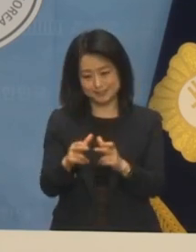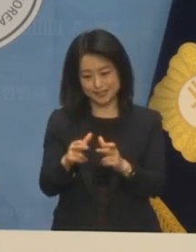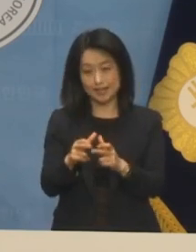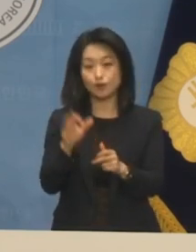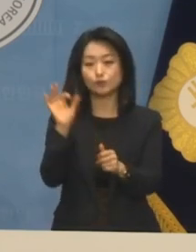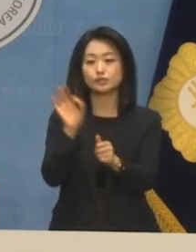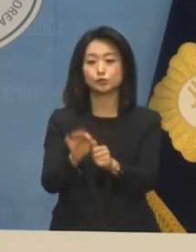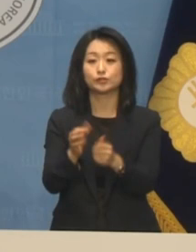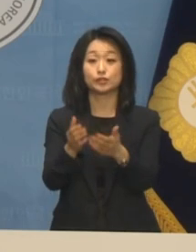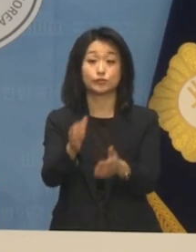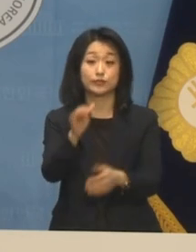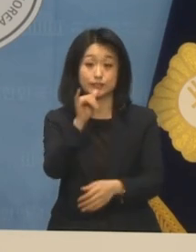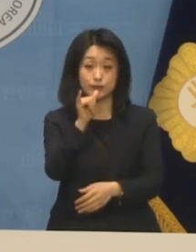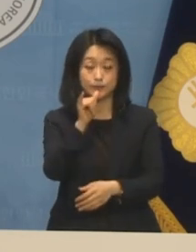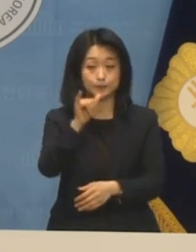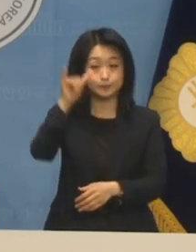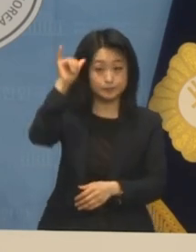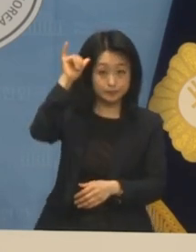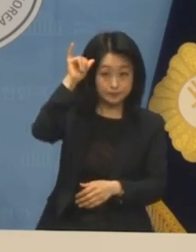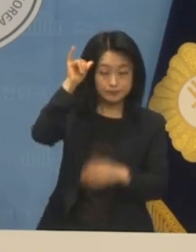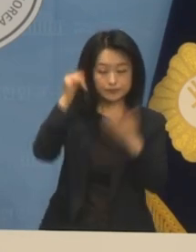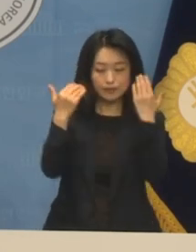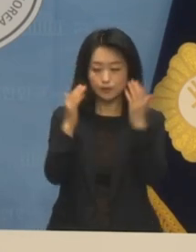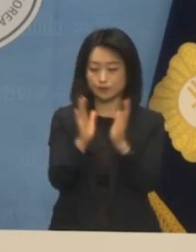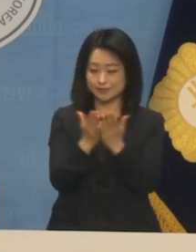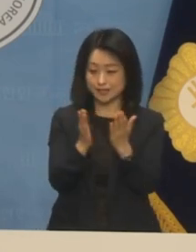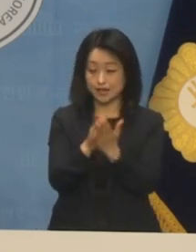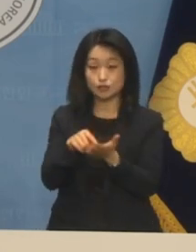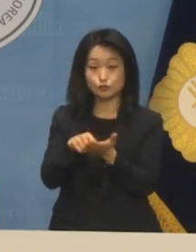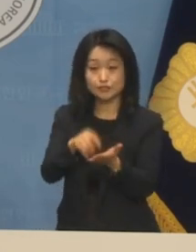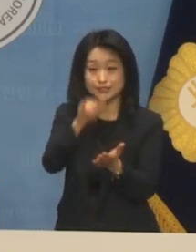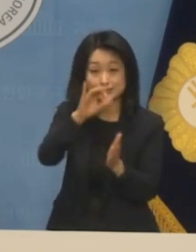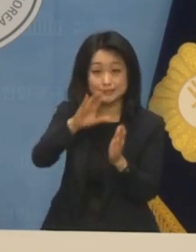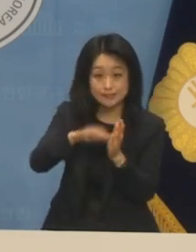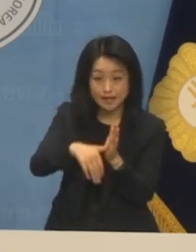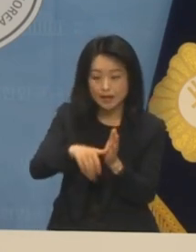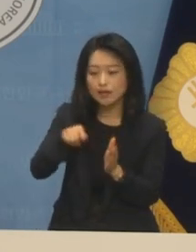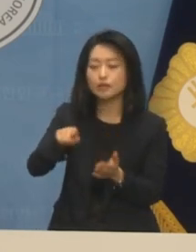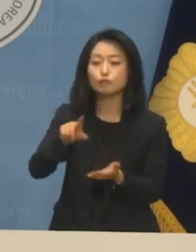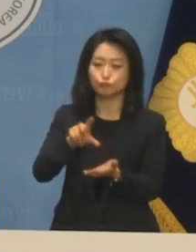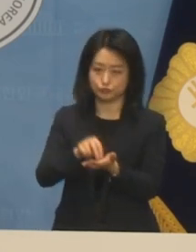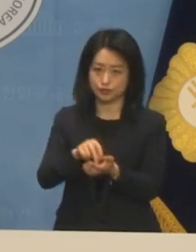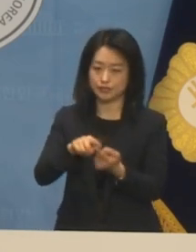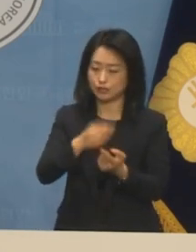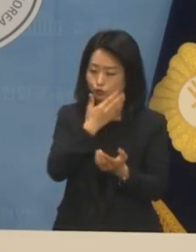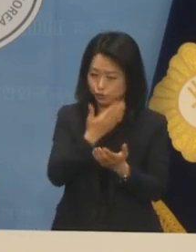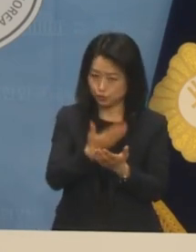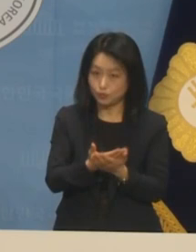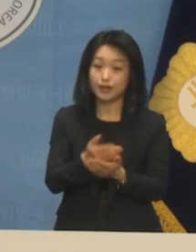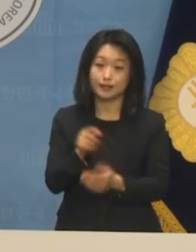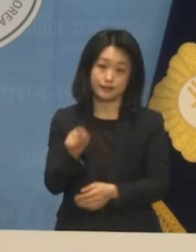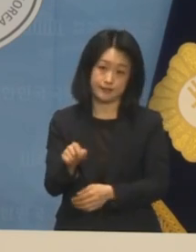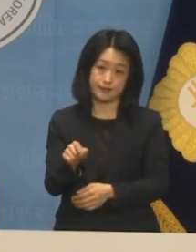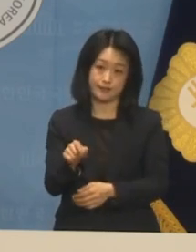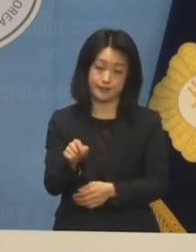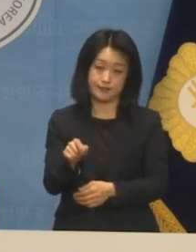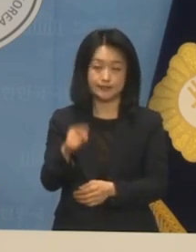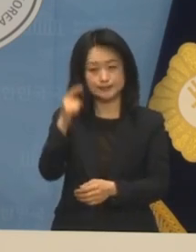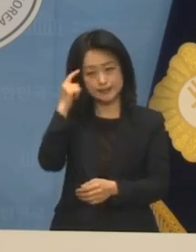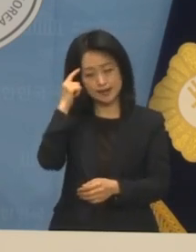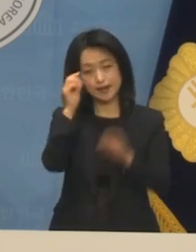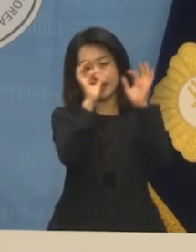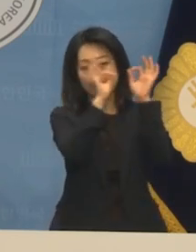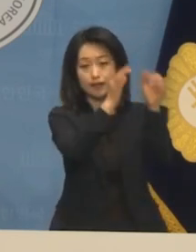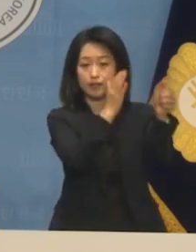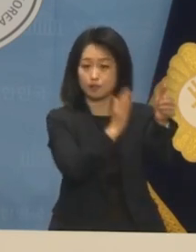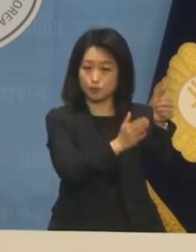있습니다. AI 디지털 교과서를 추진한다면 이 문제를 놓쳐서는 안 됩니다. 교육부는 이 문제에